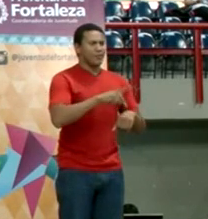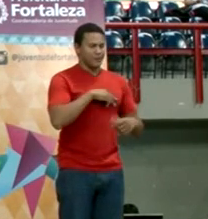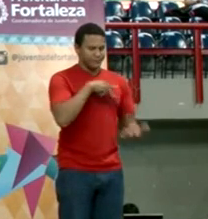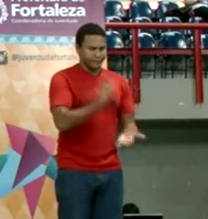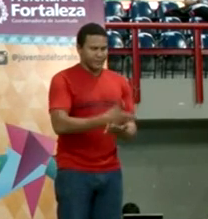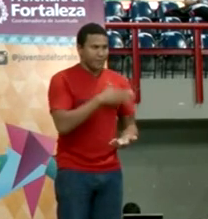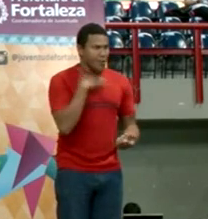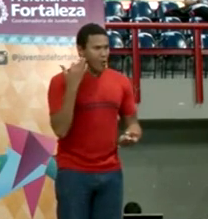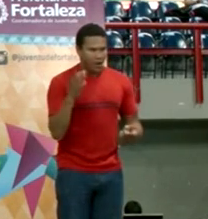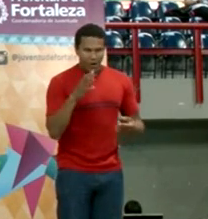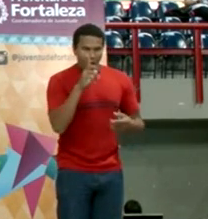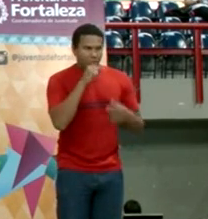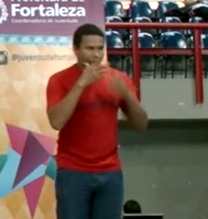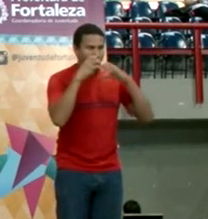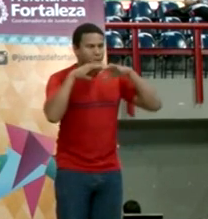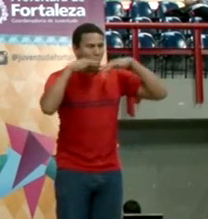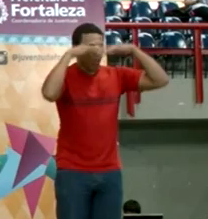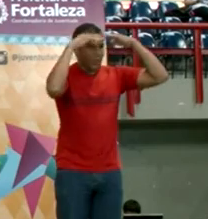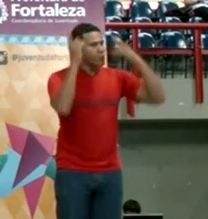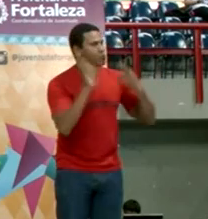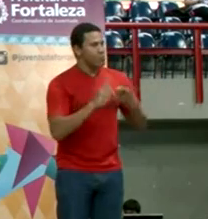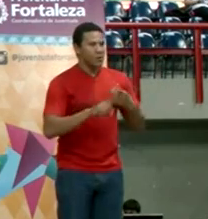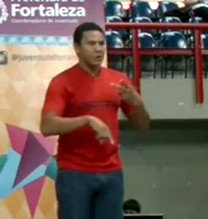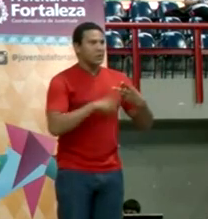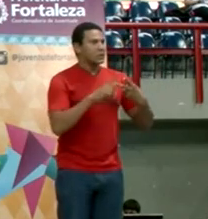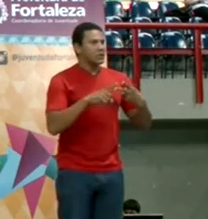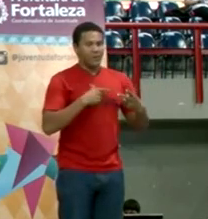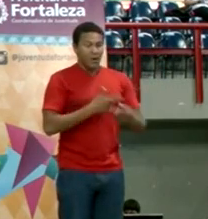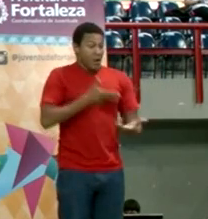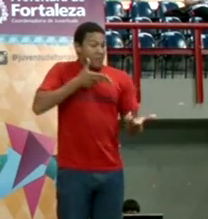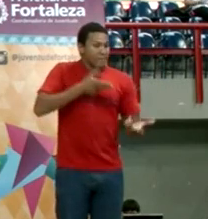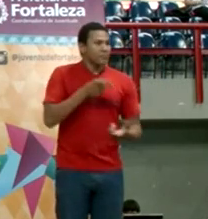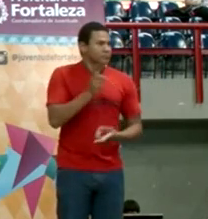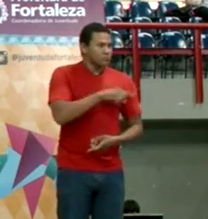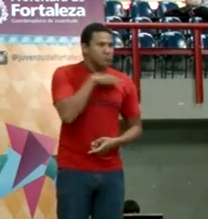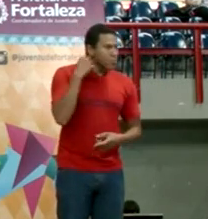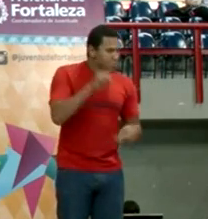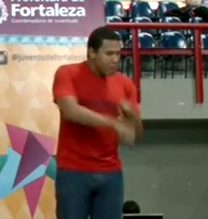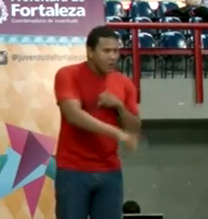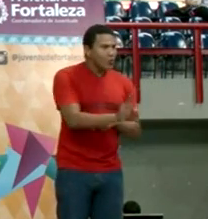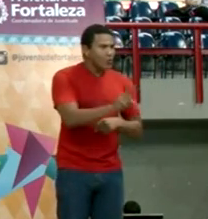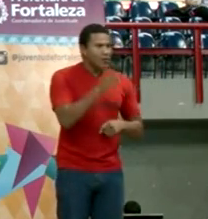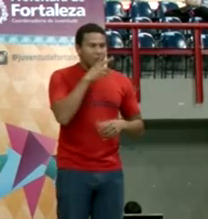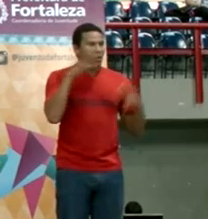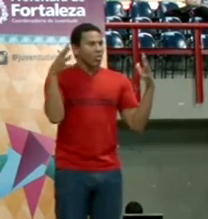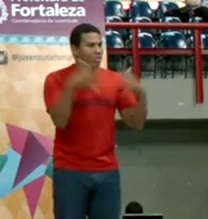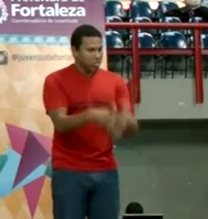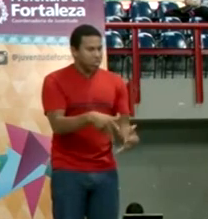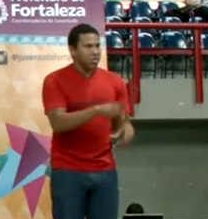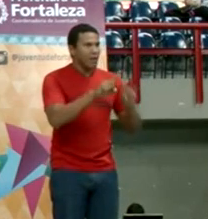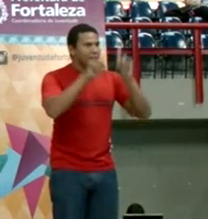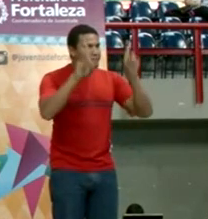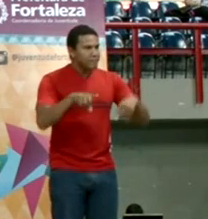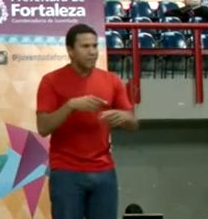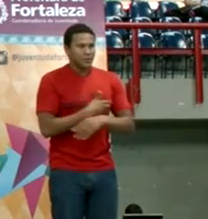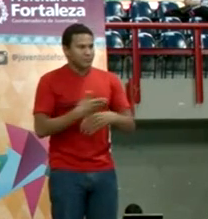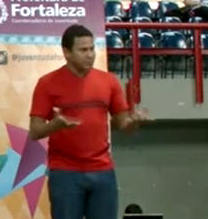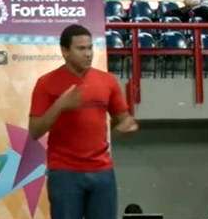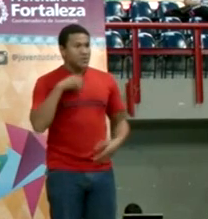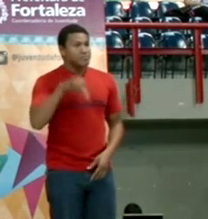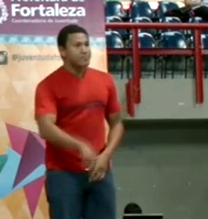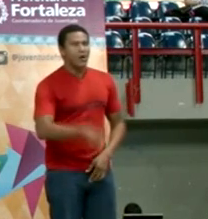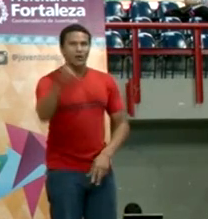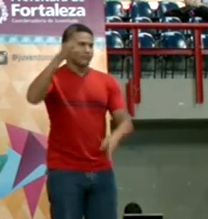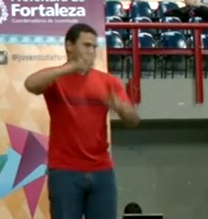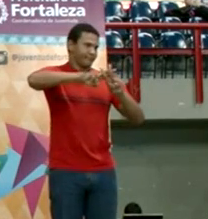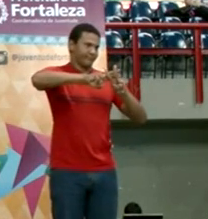morreu afogado, não morreu na queda, não morreu envenenado. Não matou o Francisco Ferdinando. Estragou o plano. E como nada que está tão ruim não posso ficar pior, foi